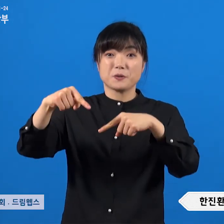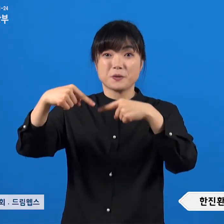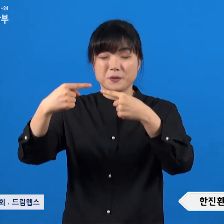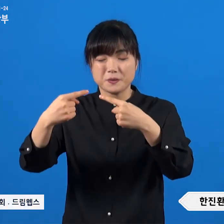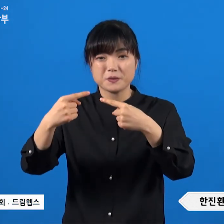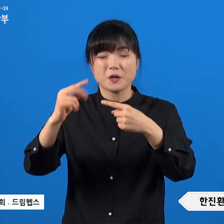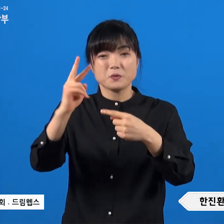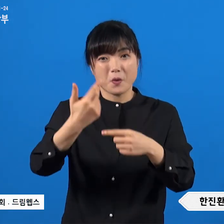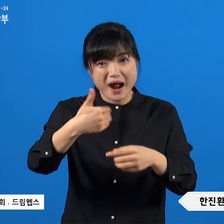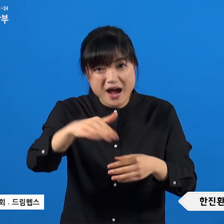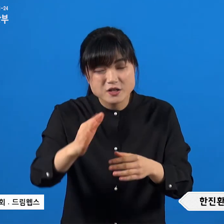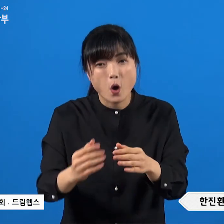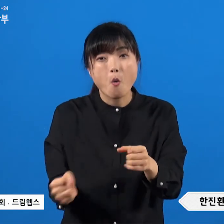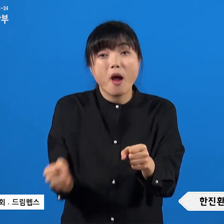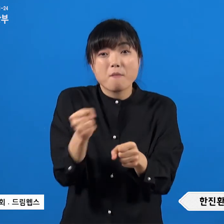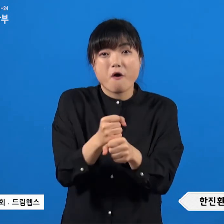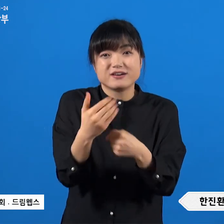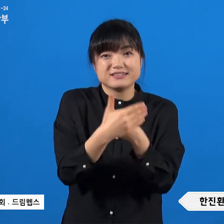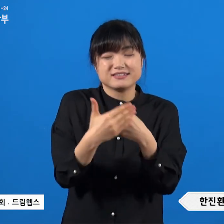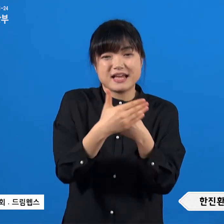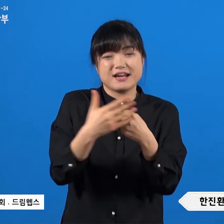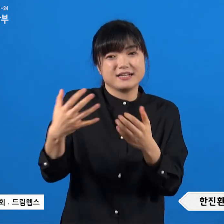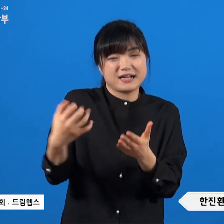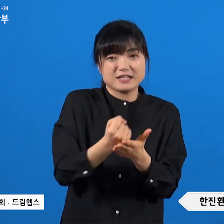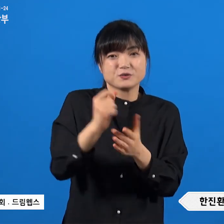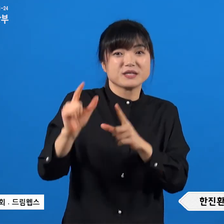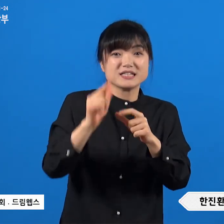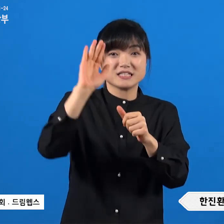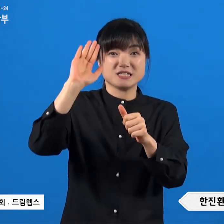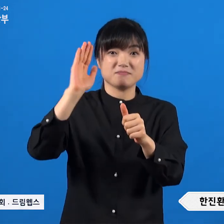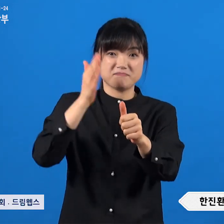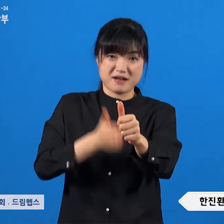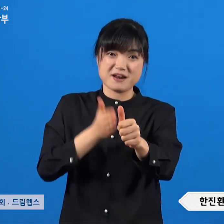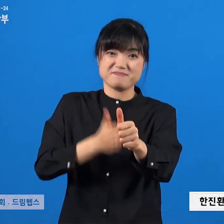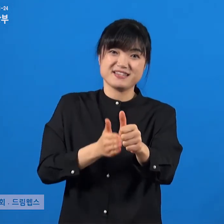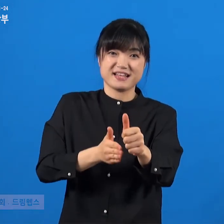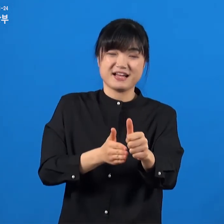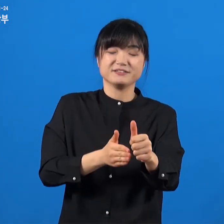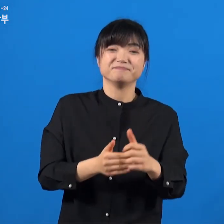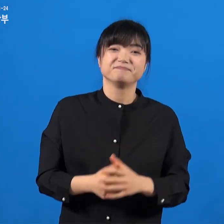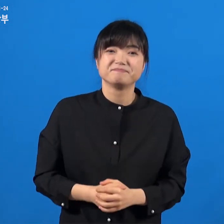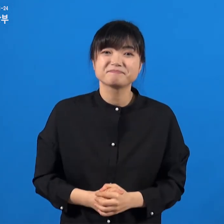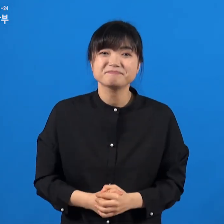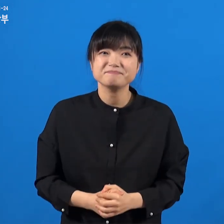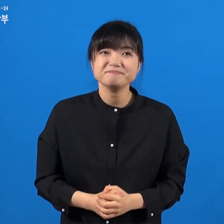복을 마음껏 누리는 우리 모두가 될 수 있기를 바랍니다.